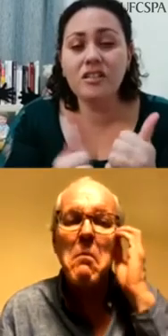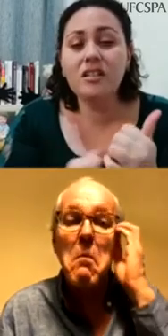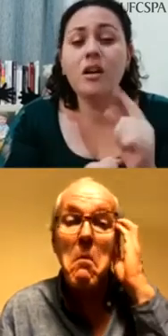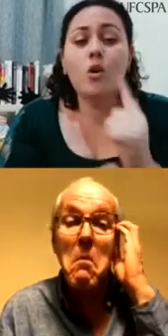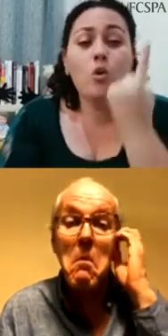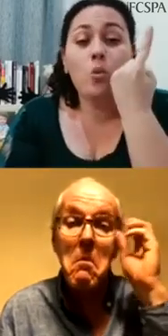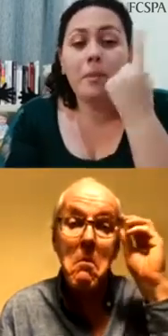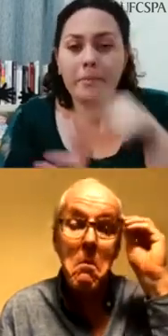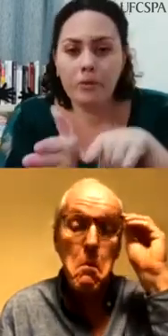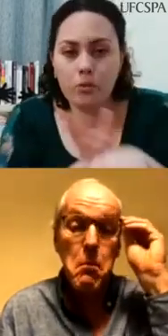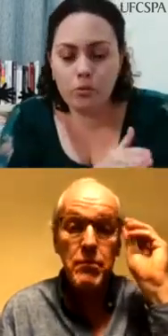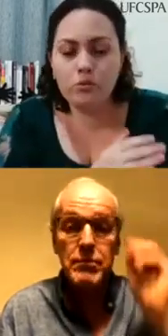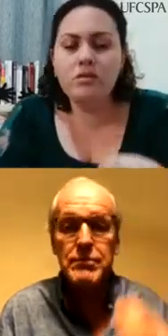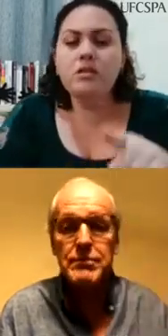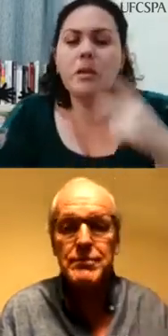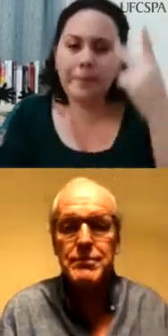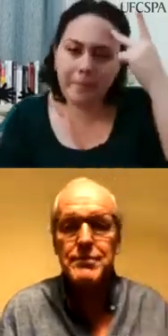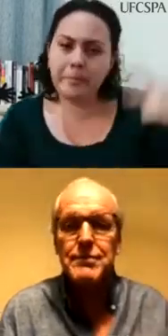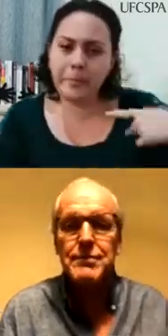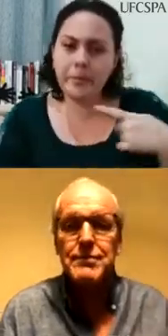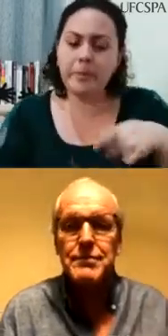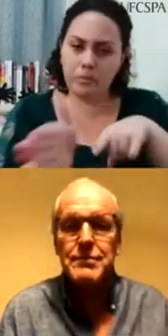qualidade.